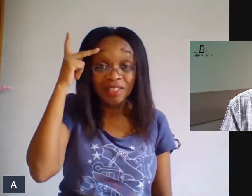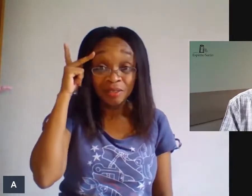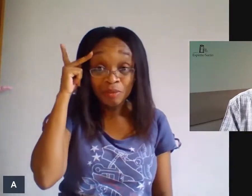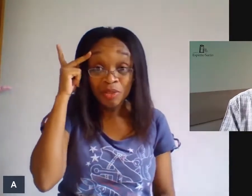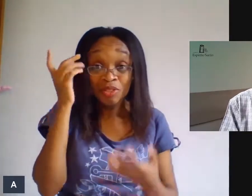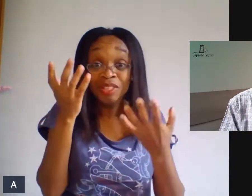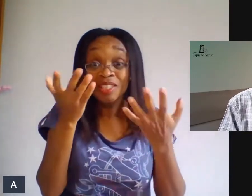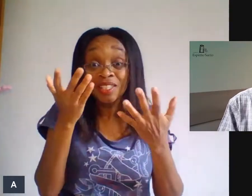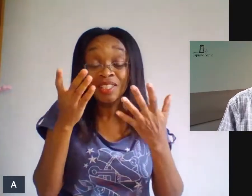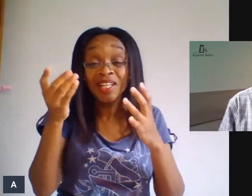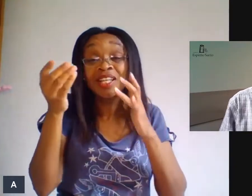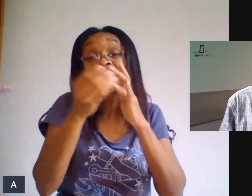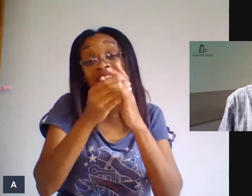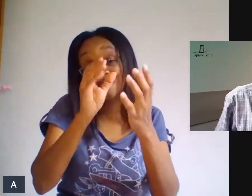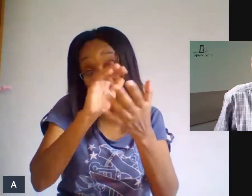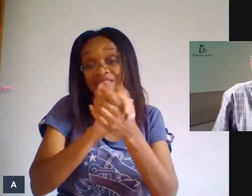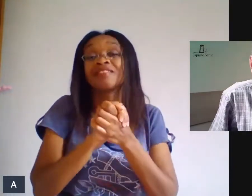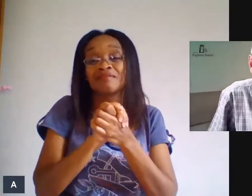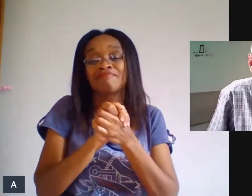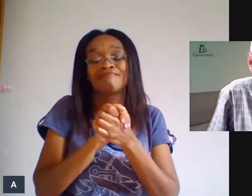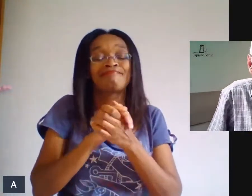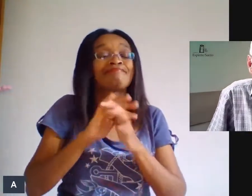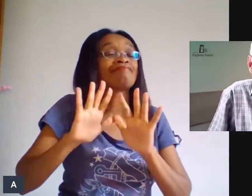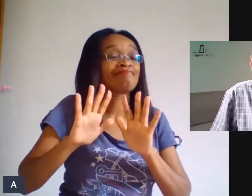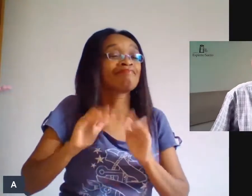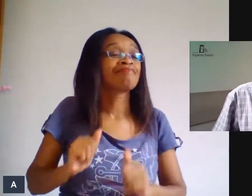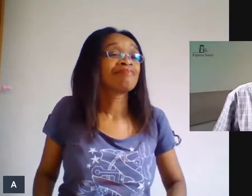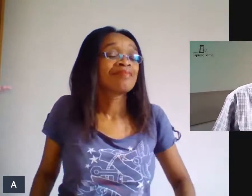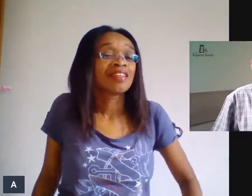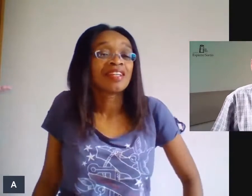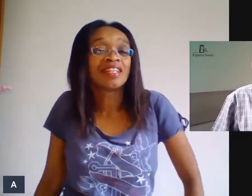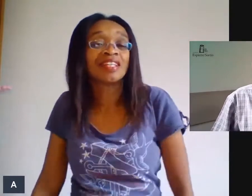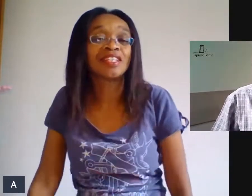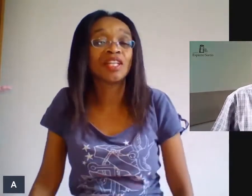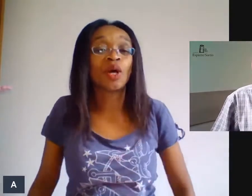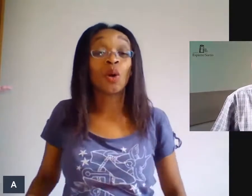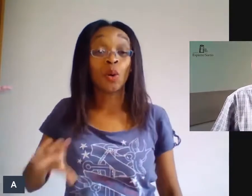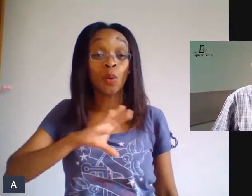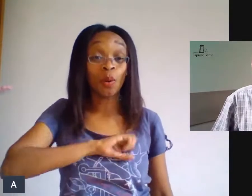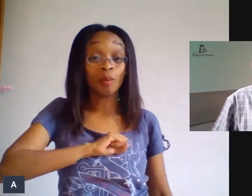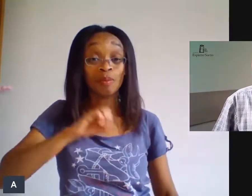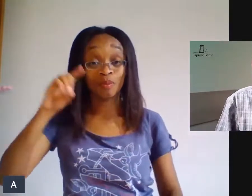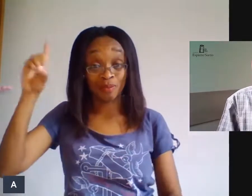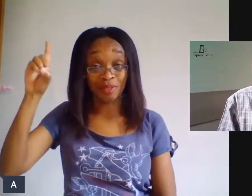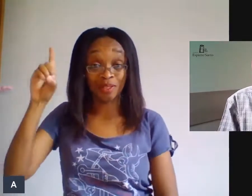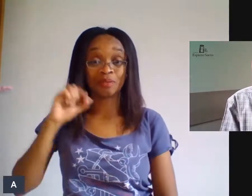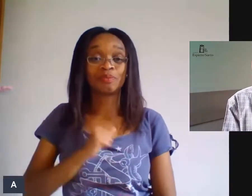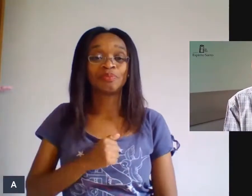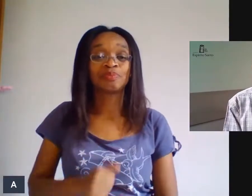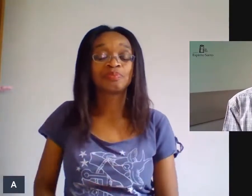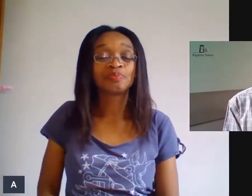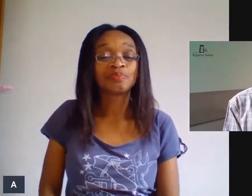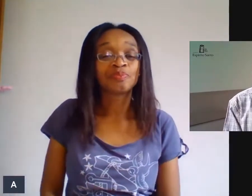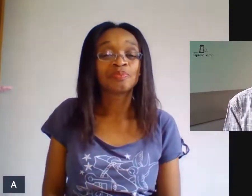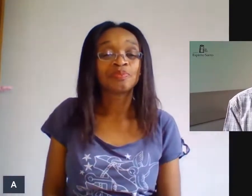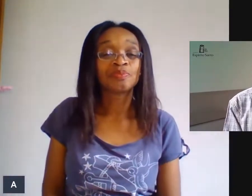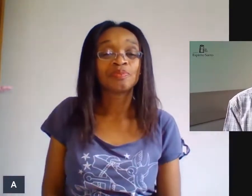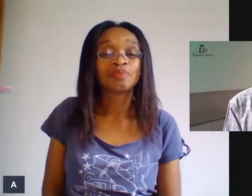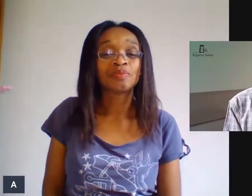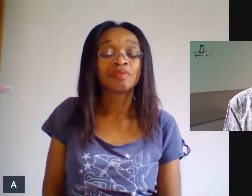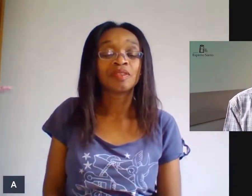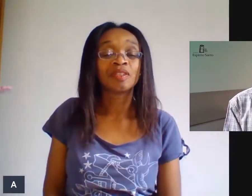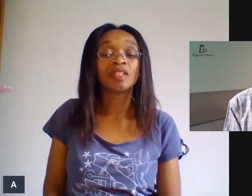Né? Se não vejamos a respeito do amor do nosso Deus. O